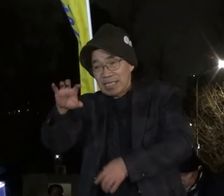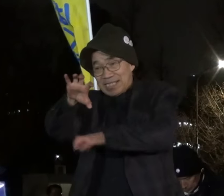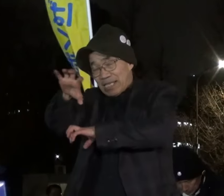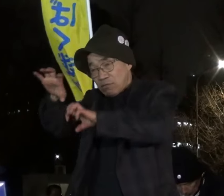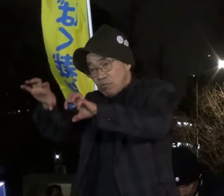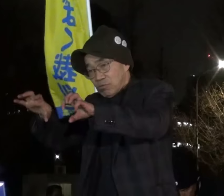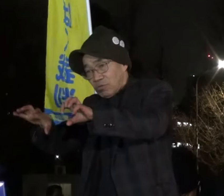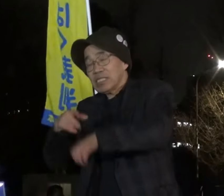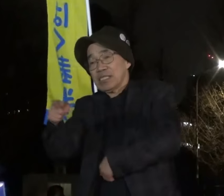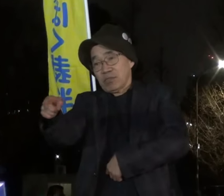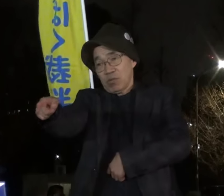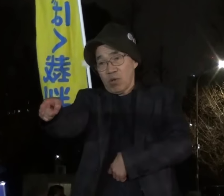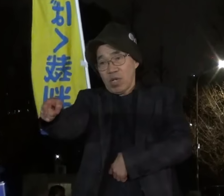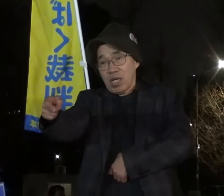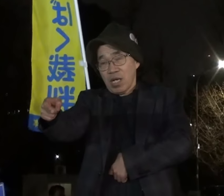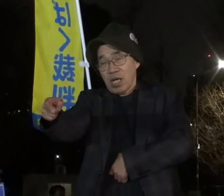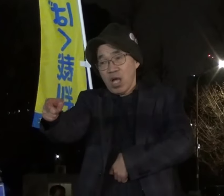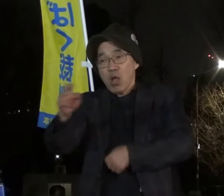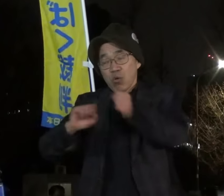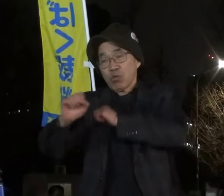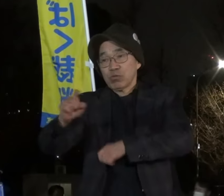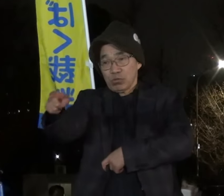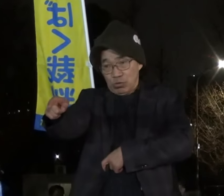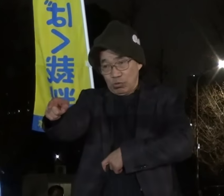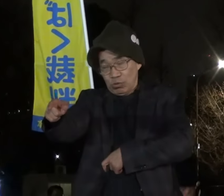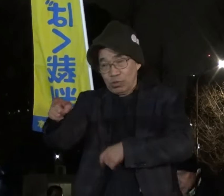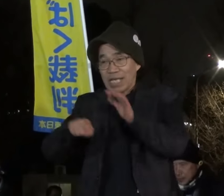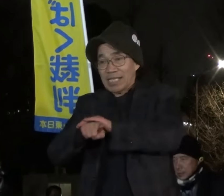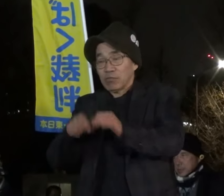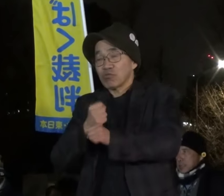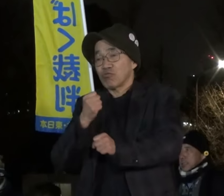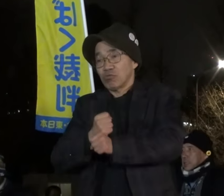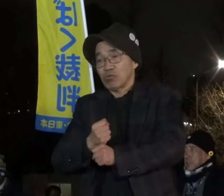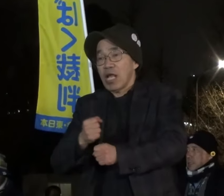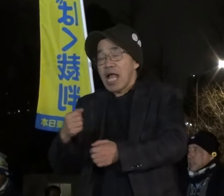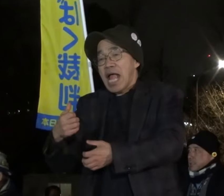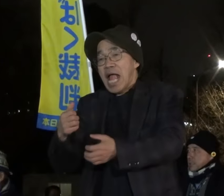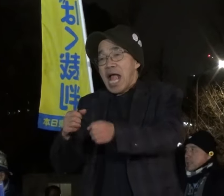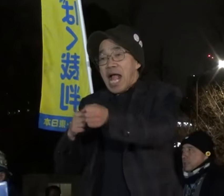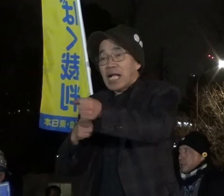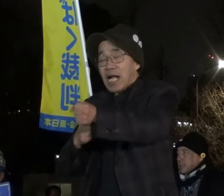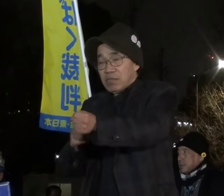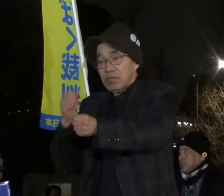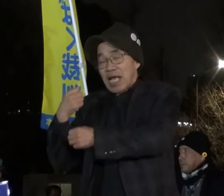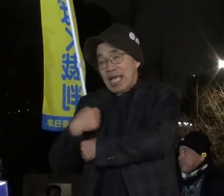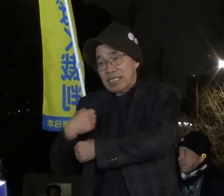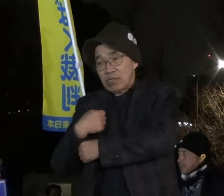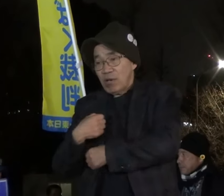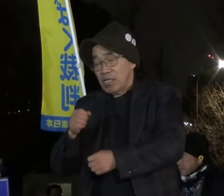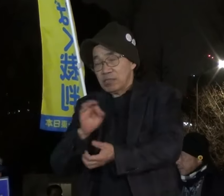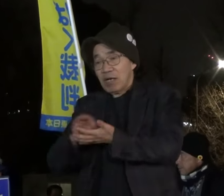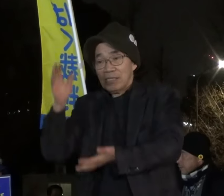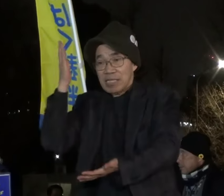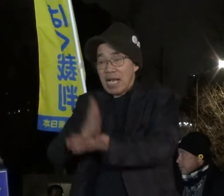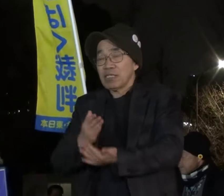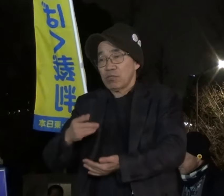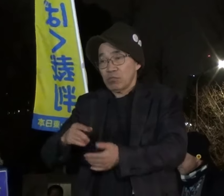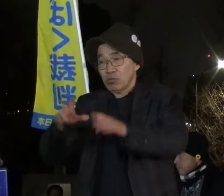ようなことだと思うんで、やっぱり核兵器は使わせないってことで、国連だとかいろんな世界